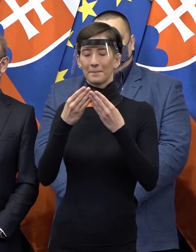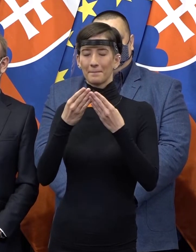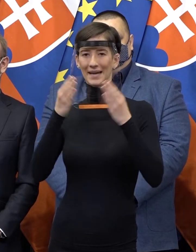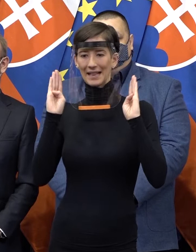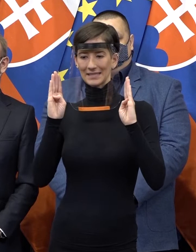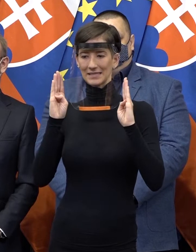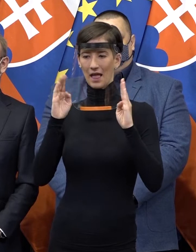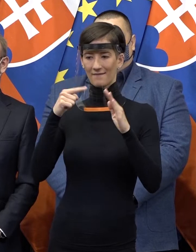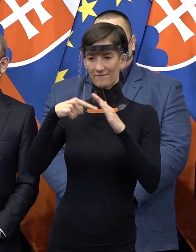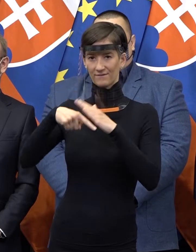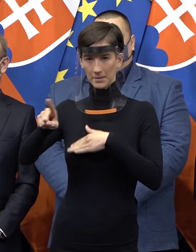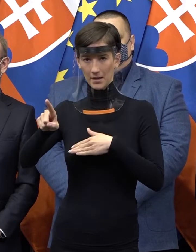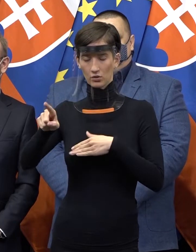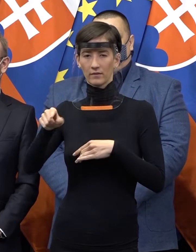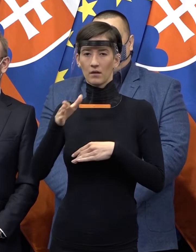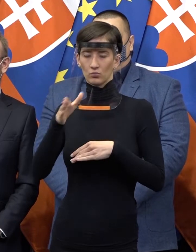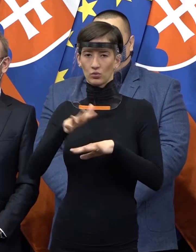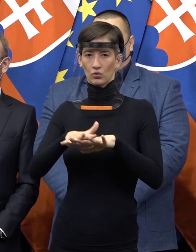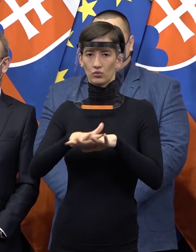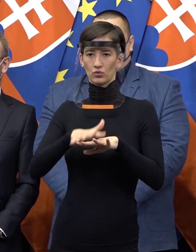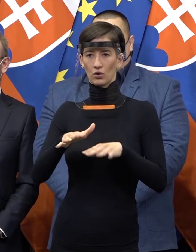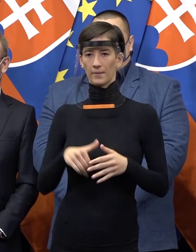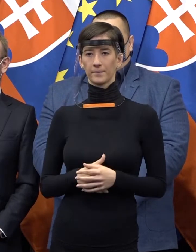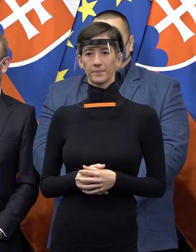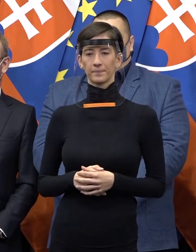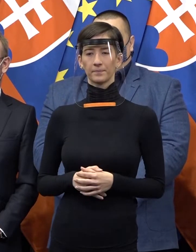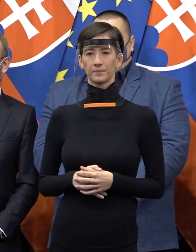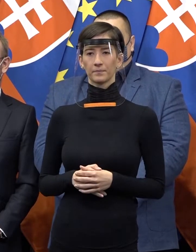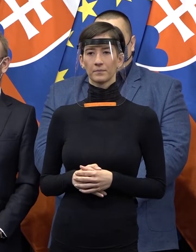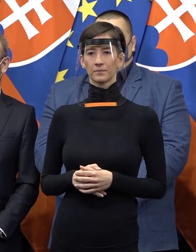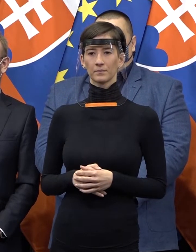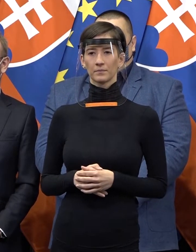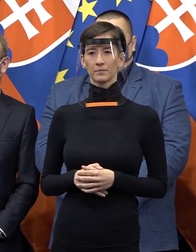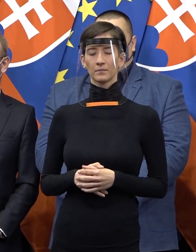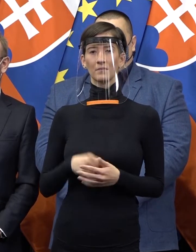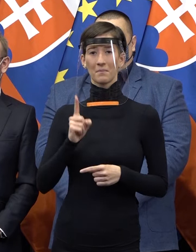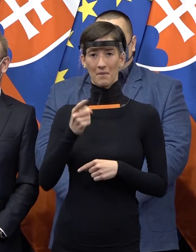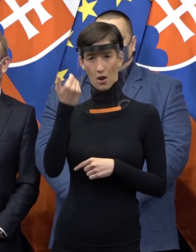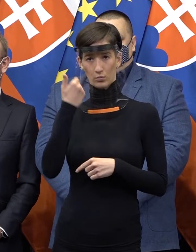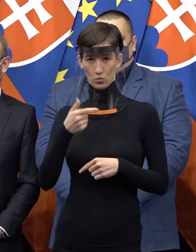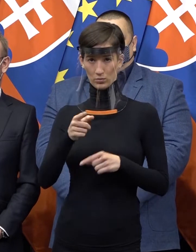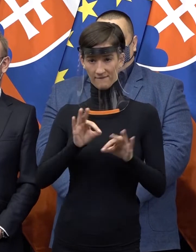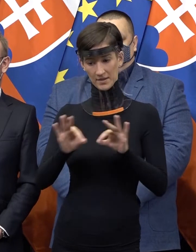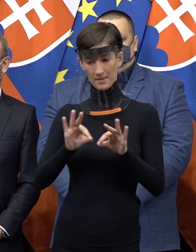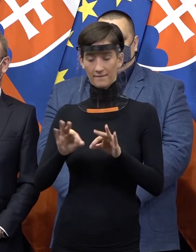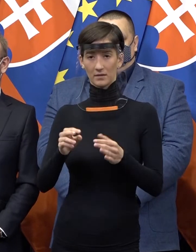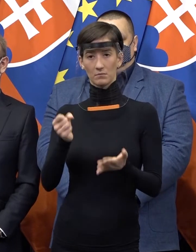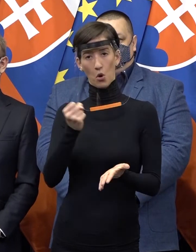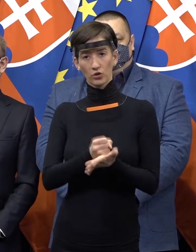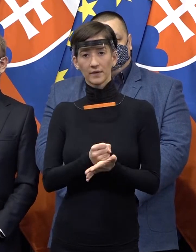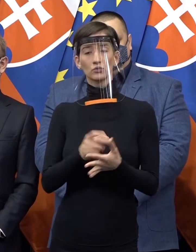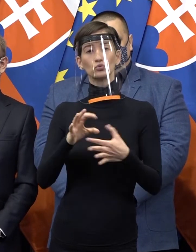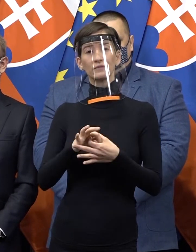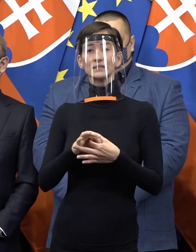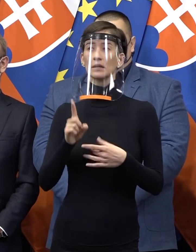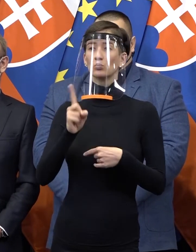aby robili kontrolu dodržiavania tohto nariadenia. Mali by si ľudia teraz začať vybavovať nejaké potvrdenia, napríklad u zamestnávateľa, alebo